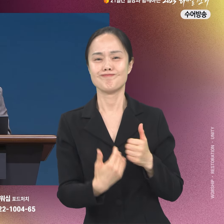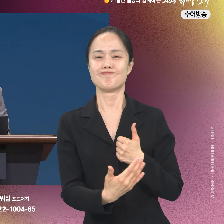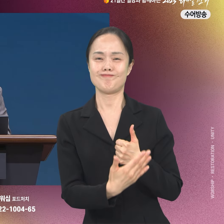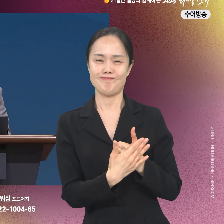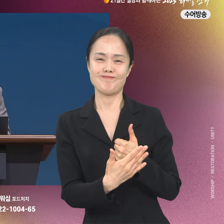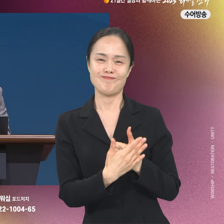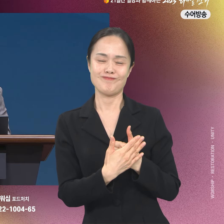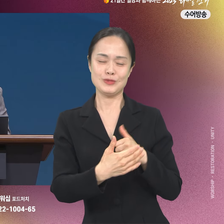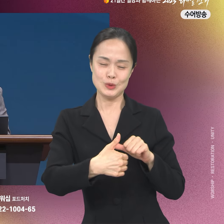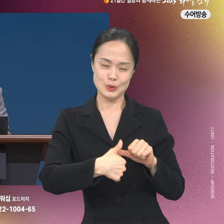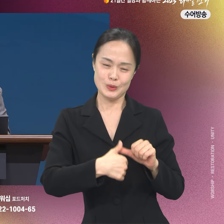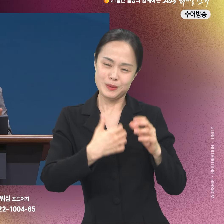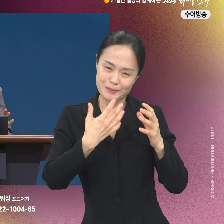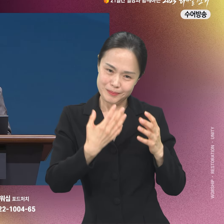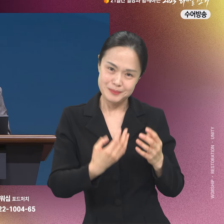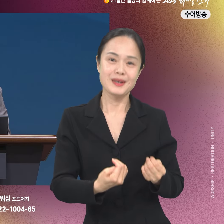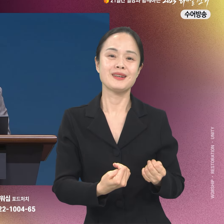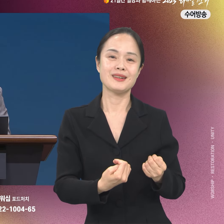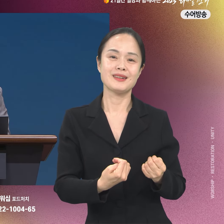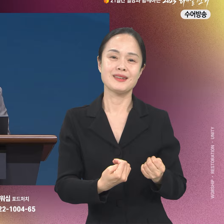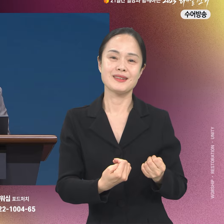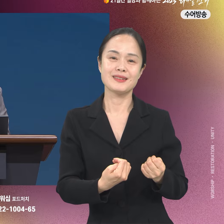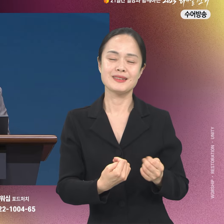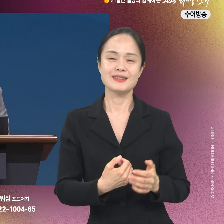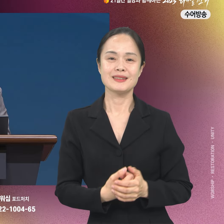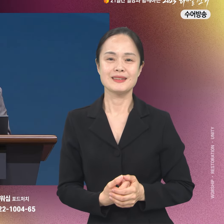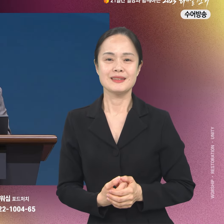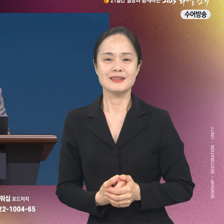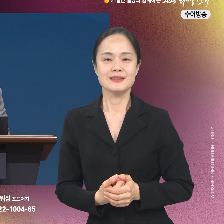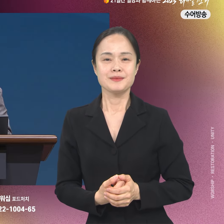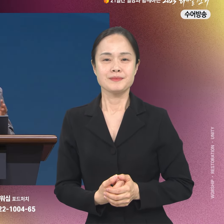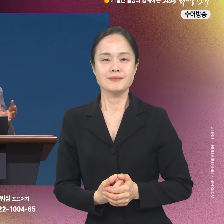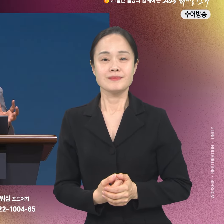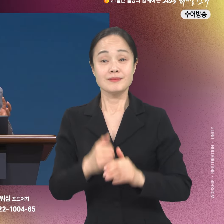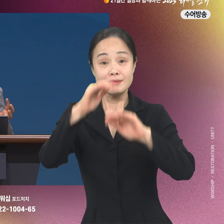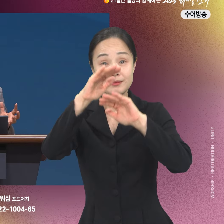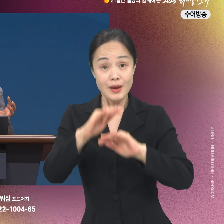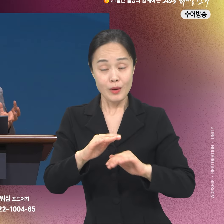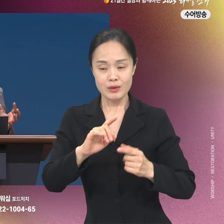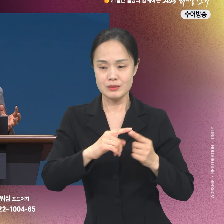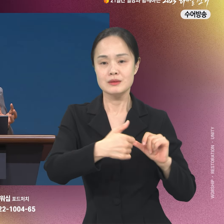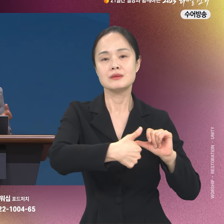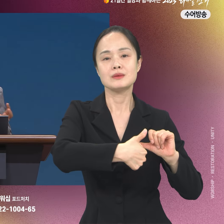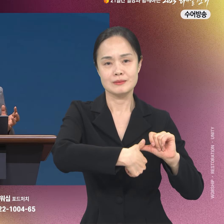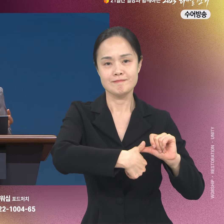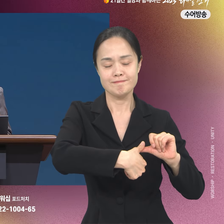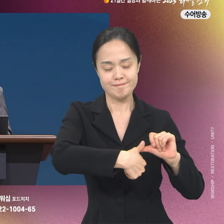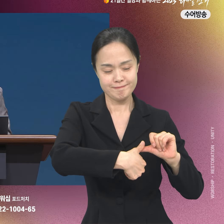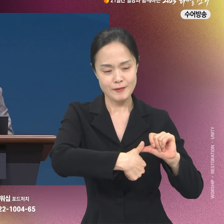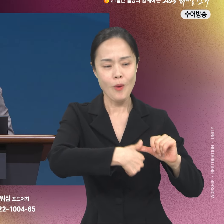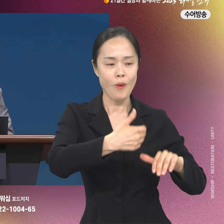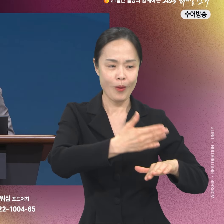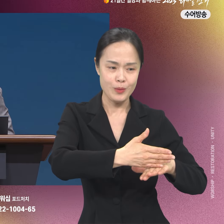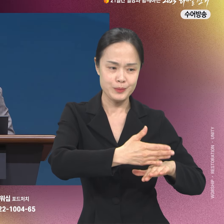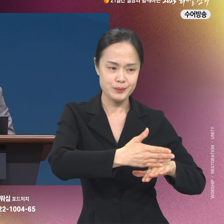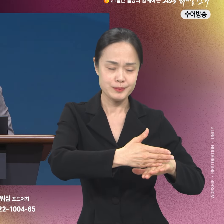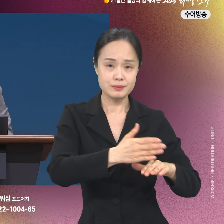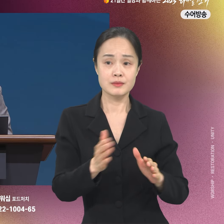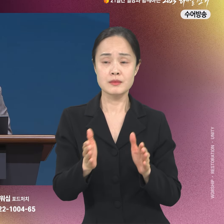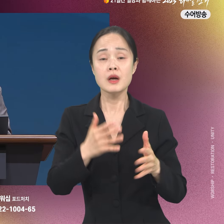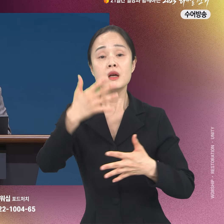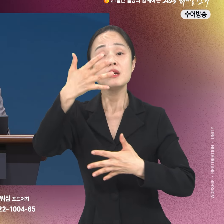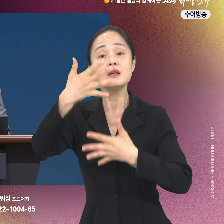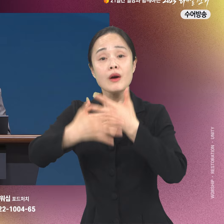오류를 검토하시고 이제 여러 가지 현실적 조언을 주셨어도 창작자로서의 이야기 구성을 어떻게 하실 수는 없는